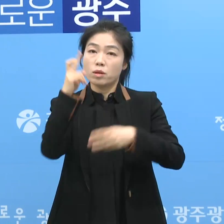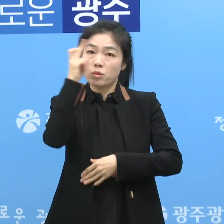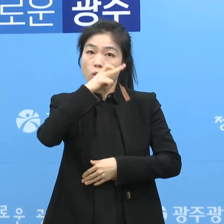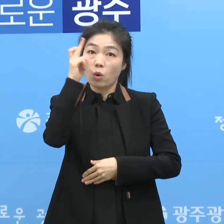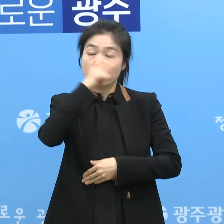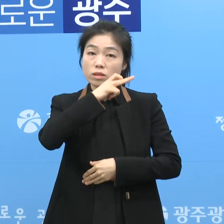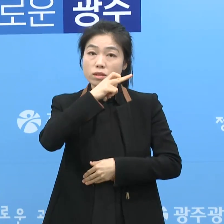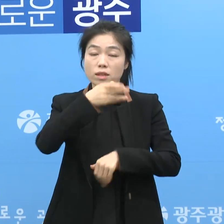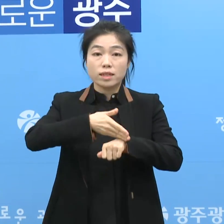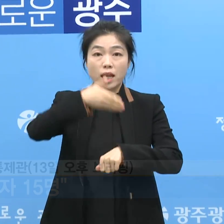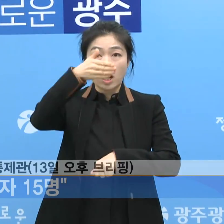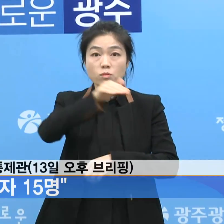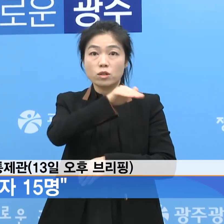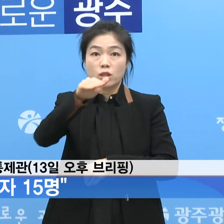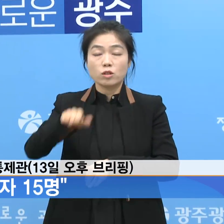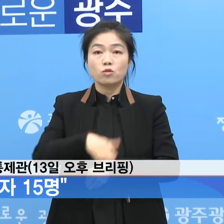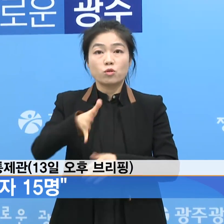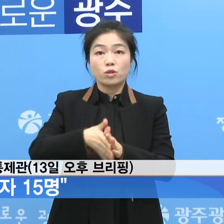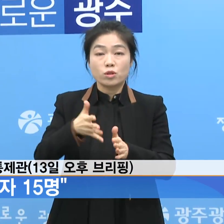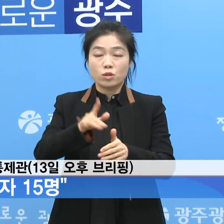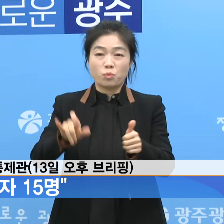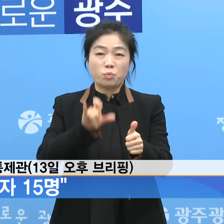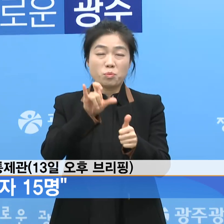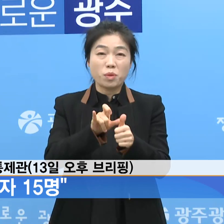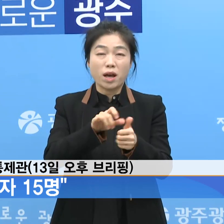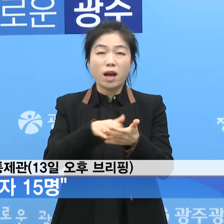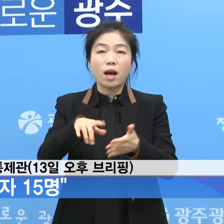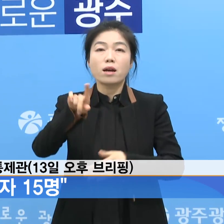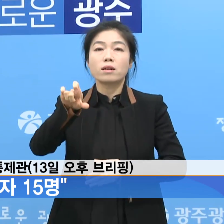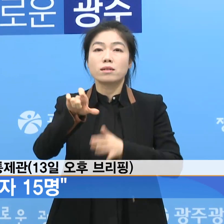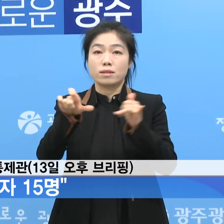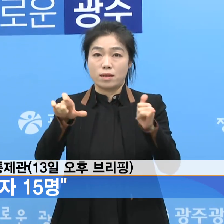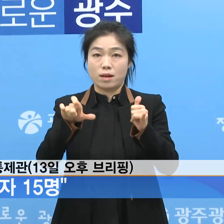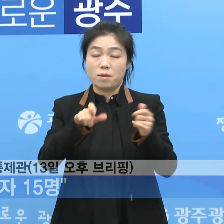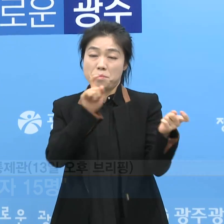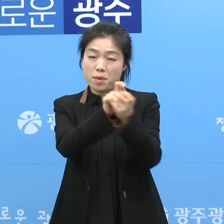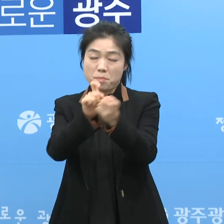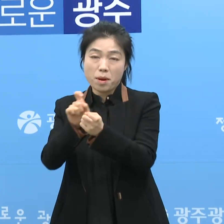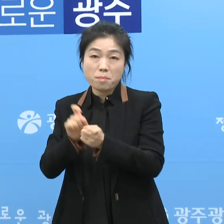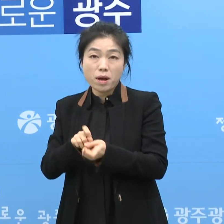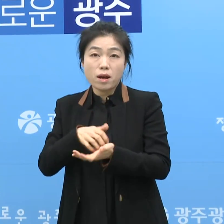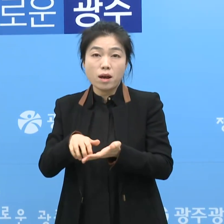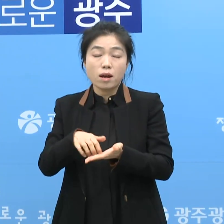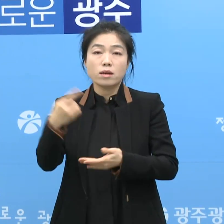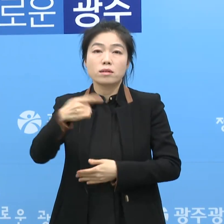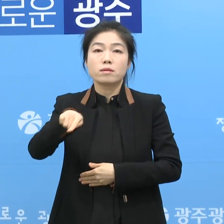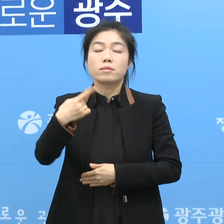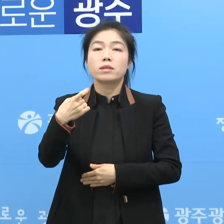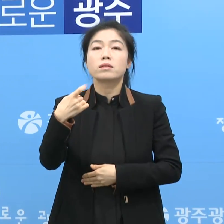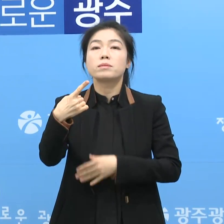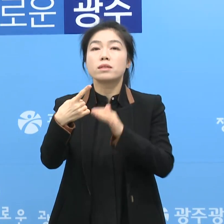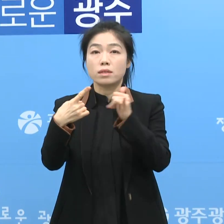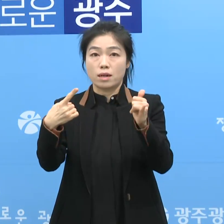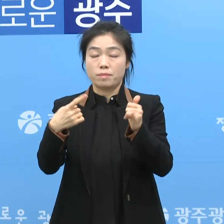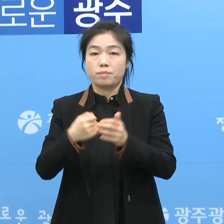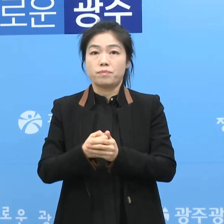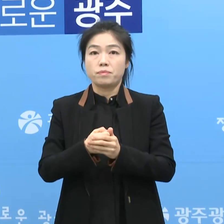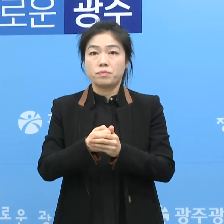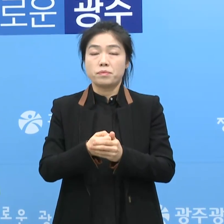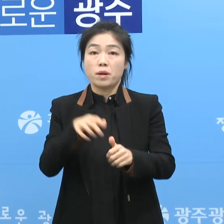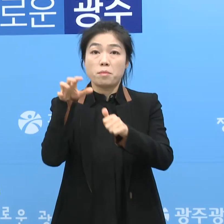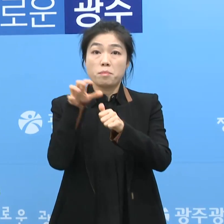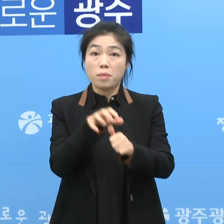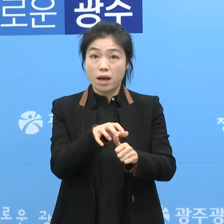오전 9시 기준 우리 시 확진자는 총 15명입니다. 접촉자는 총 1,111명으로